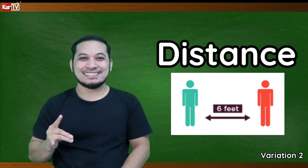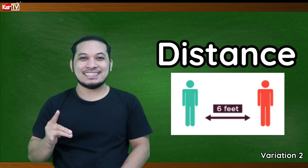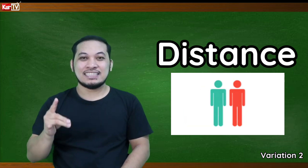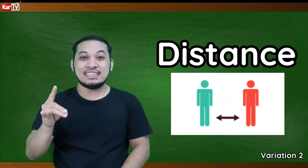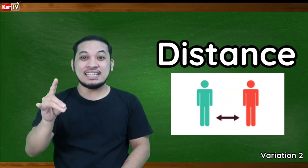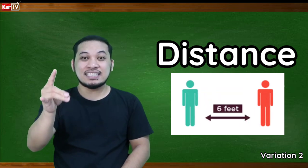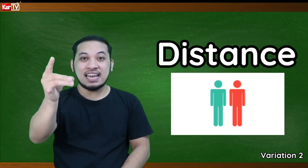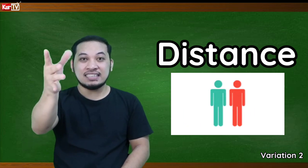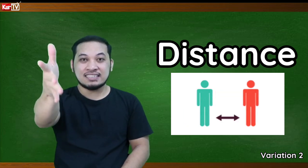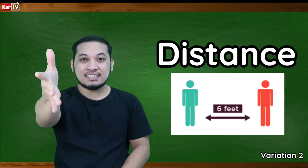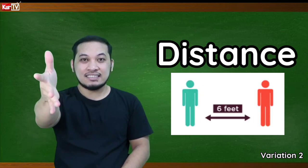Distance.